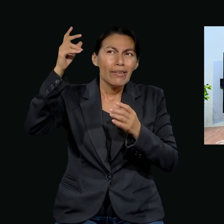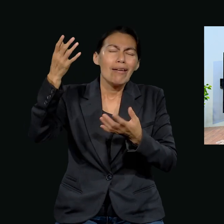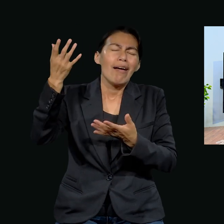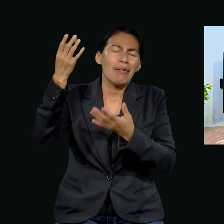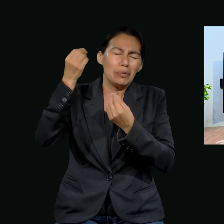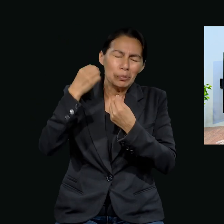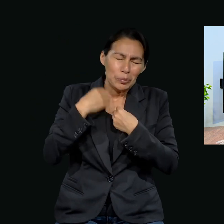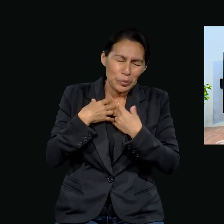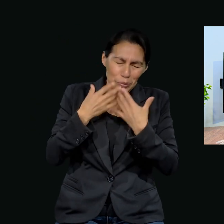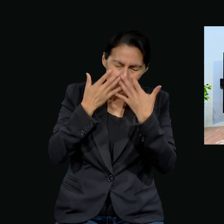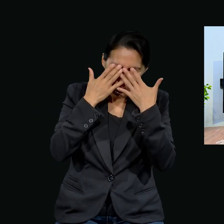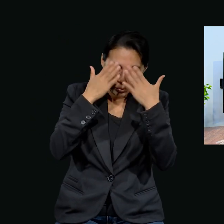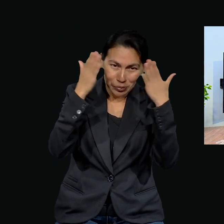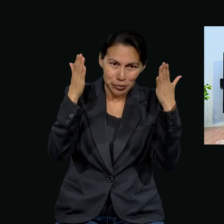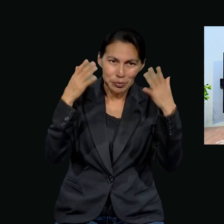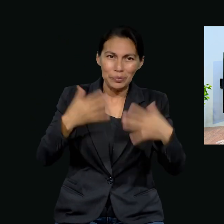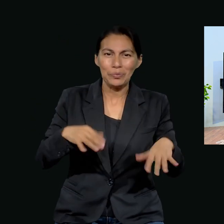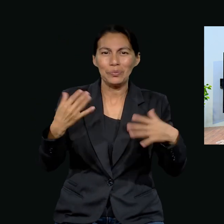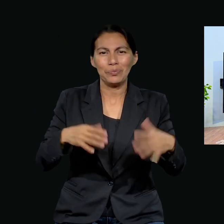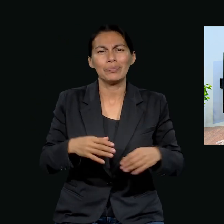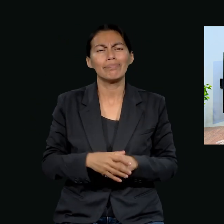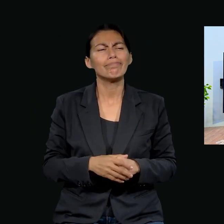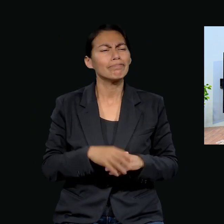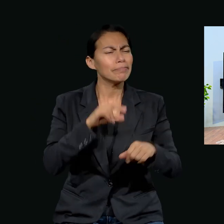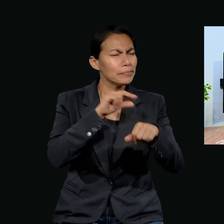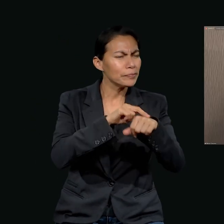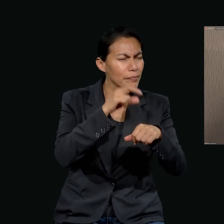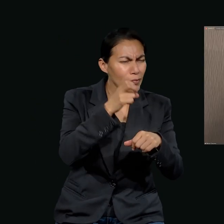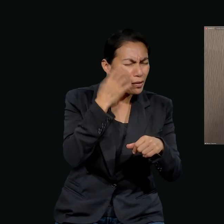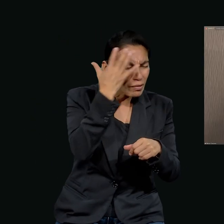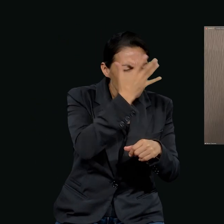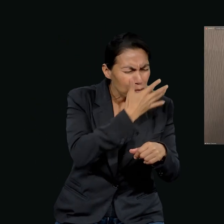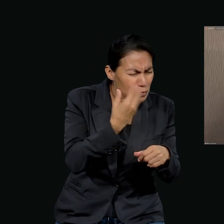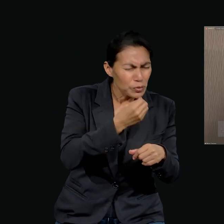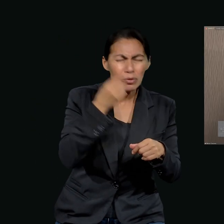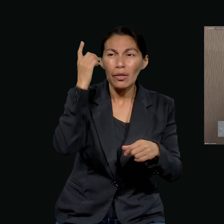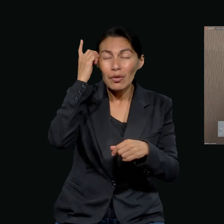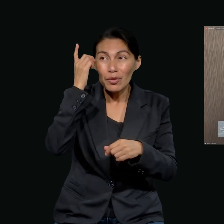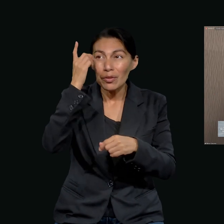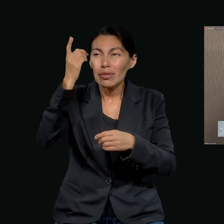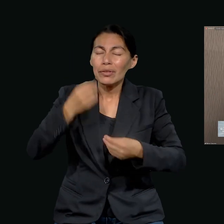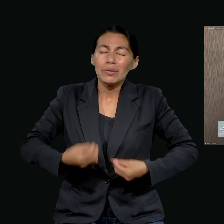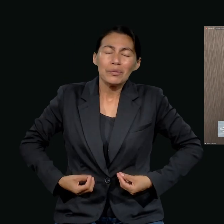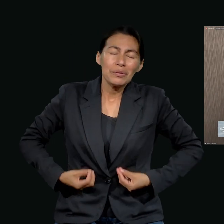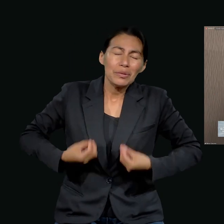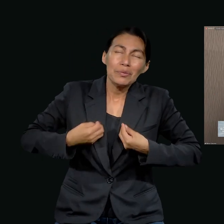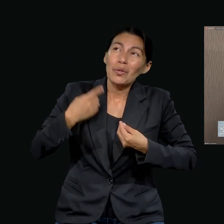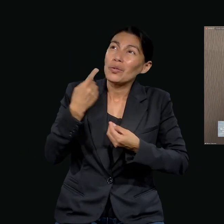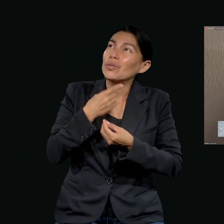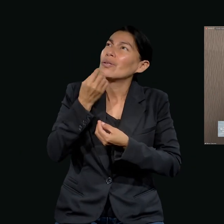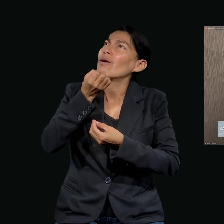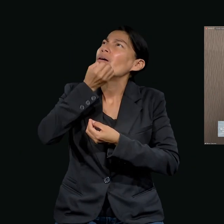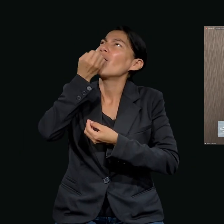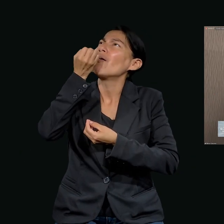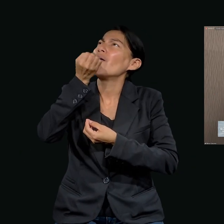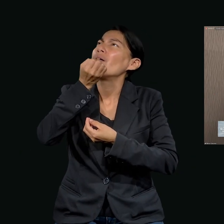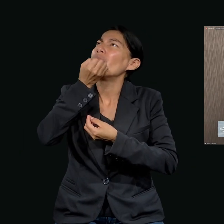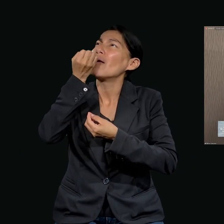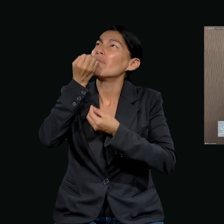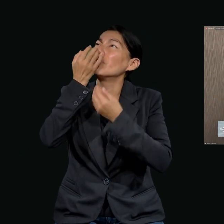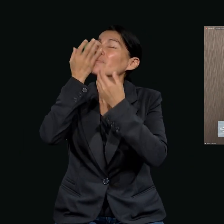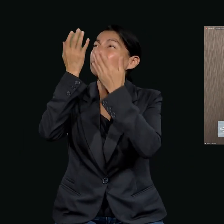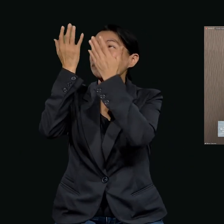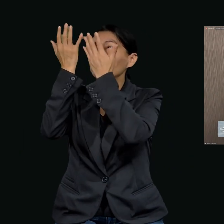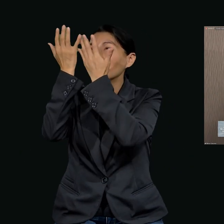Doctor, qué maravilloso es el Dios, el Dios vivo, al cual invocamos el